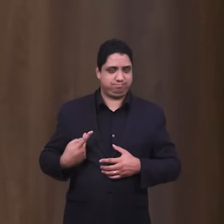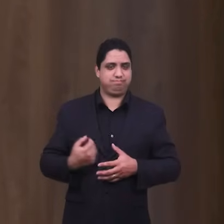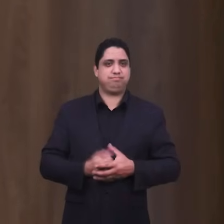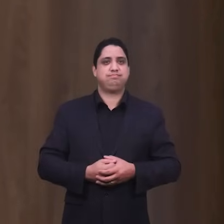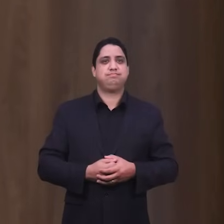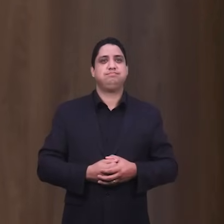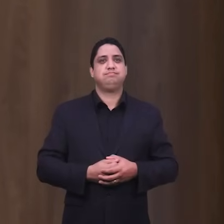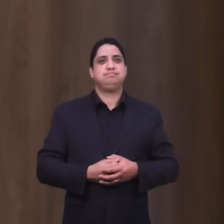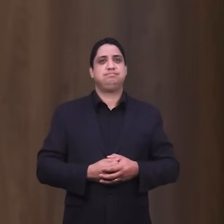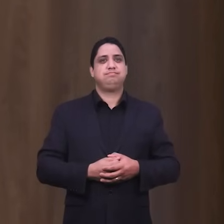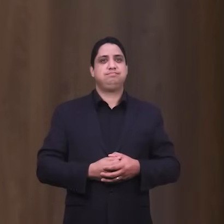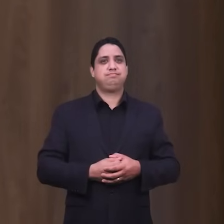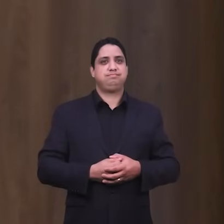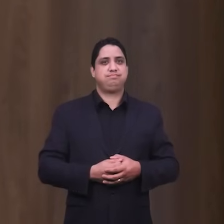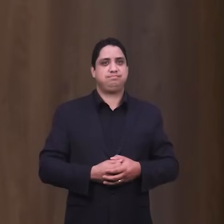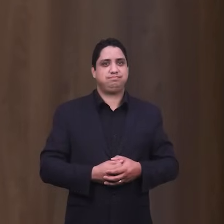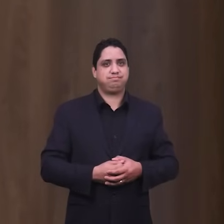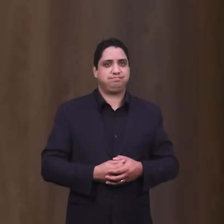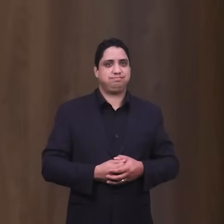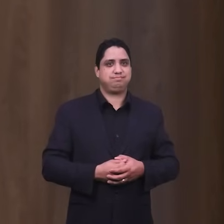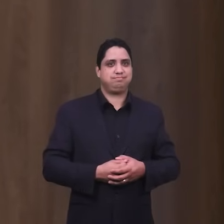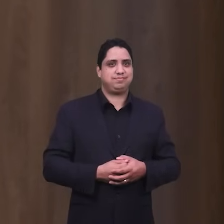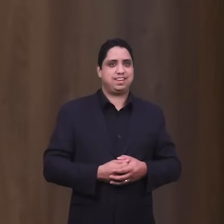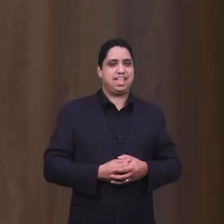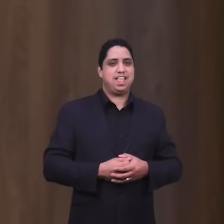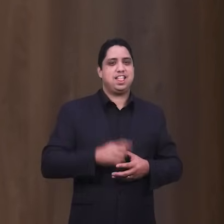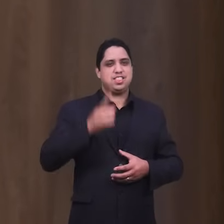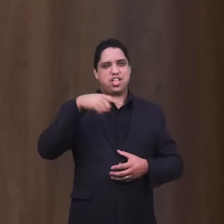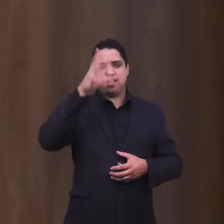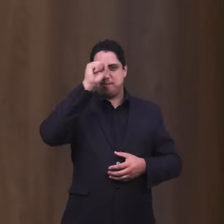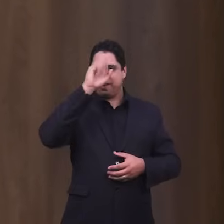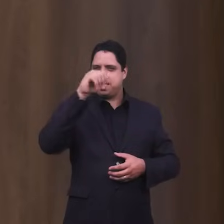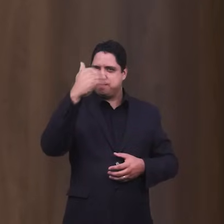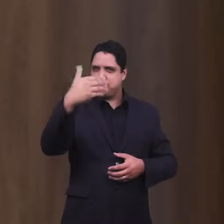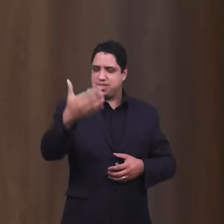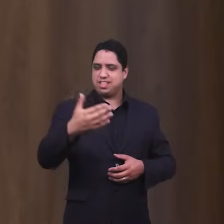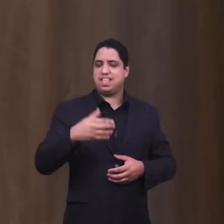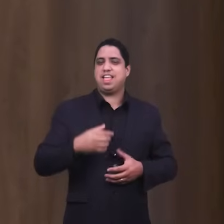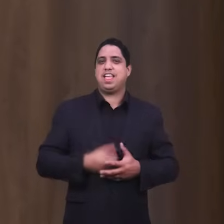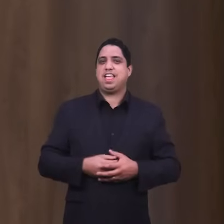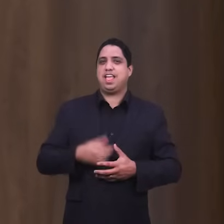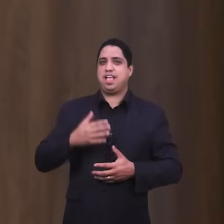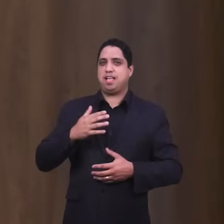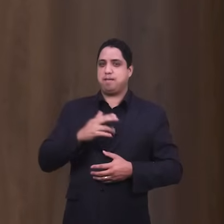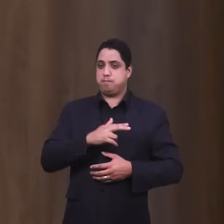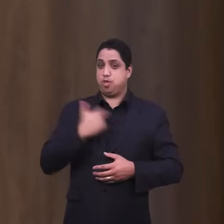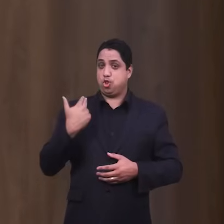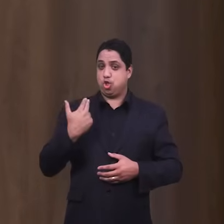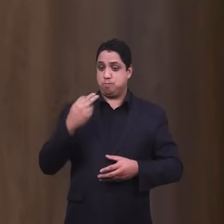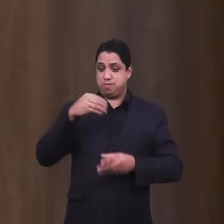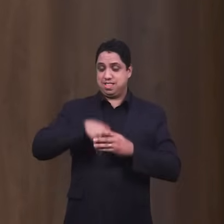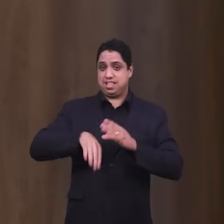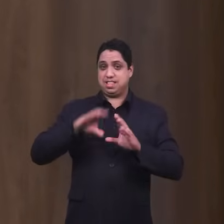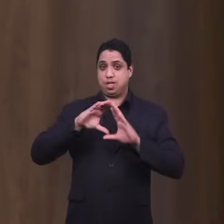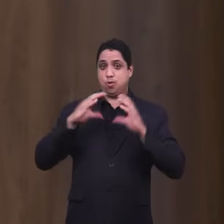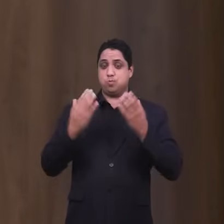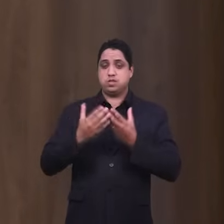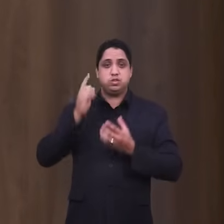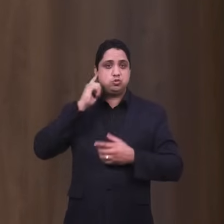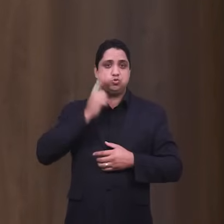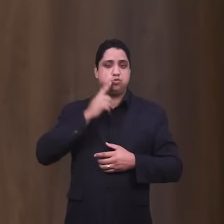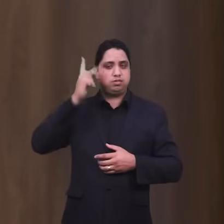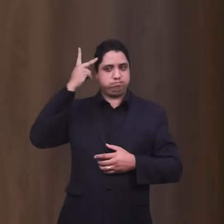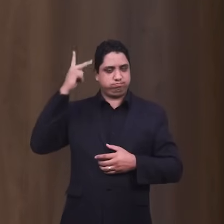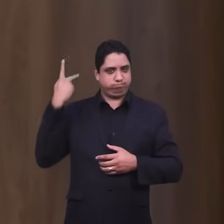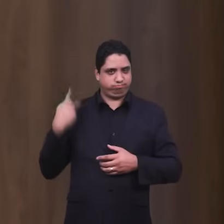Helena. Cena para os próximos capítulos, mas já para instigar vocês, esse aqui é o meu nome dentro da comunidade surda.